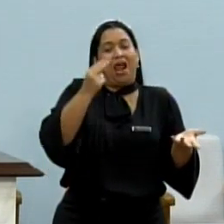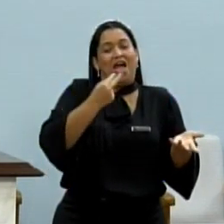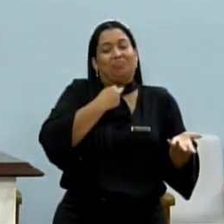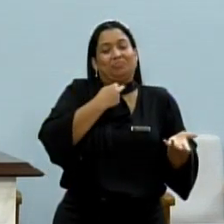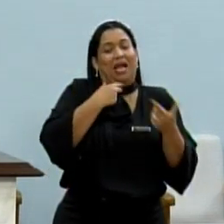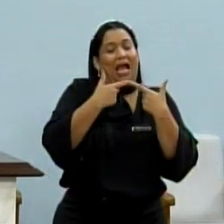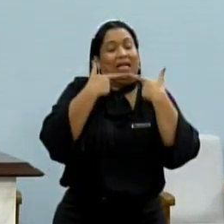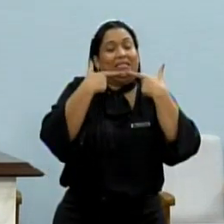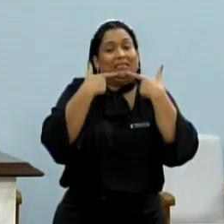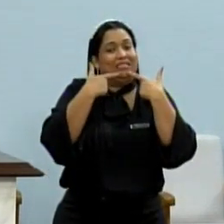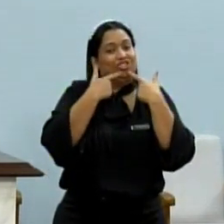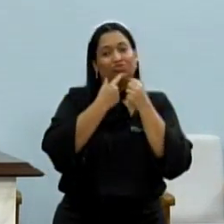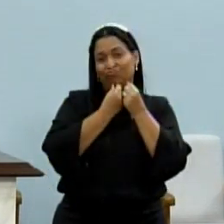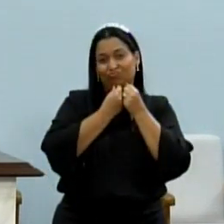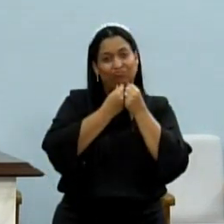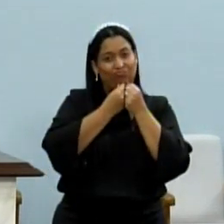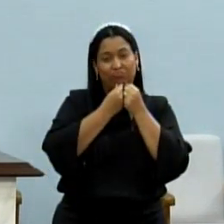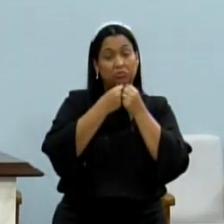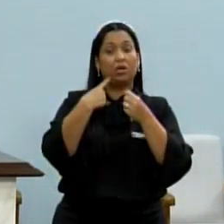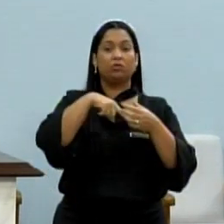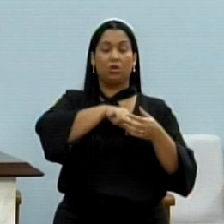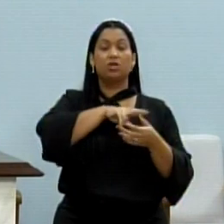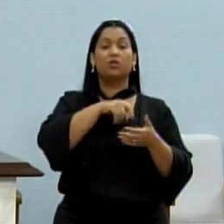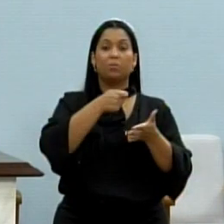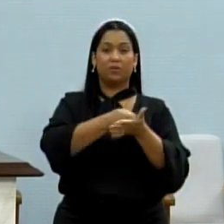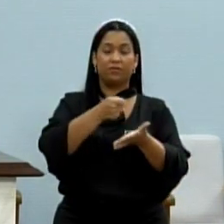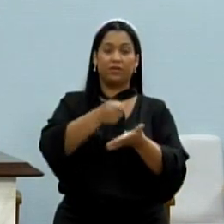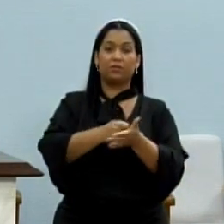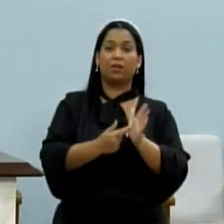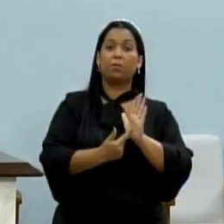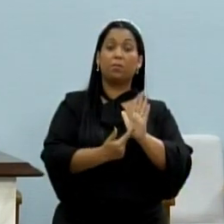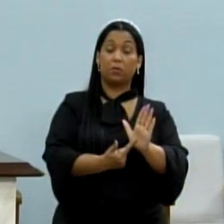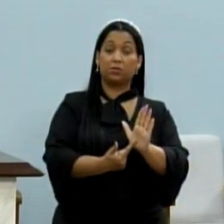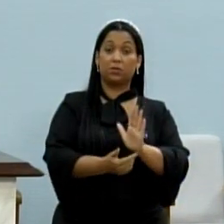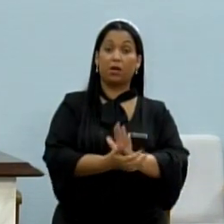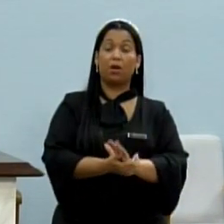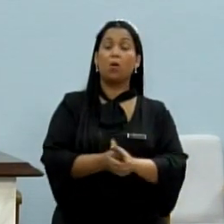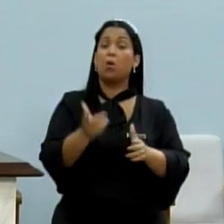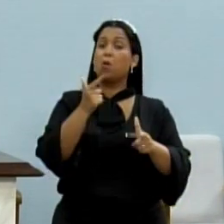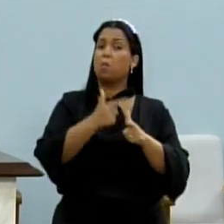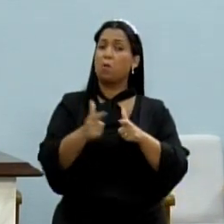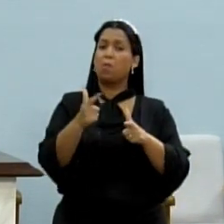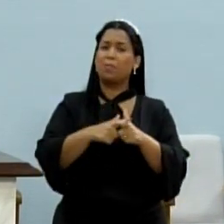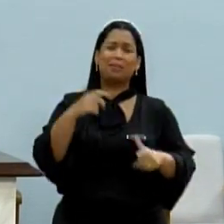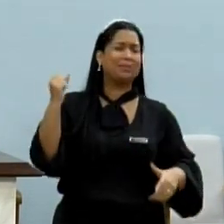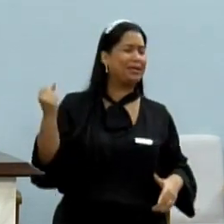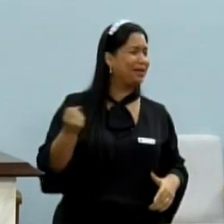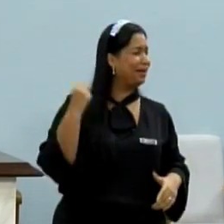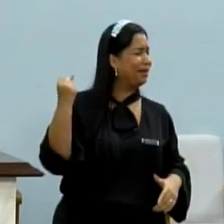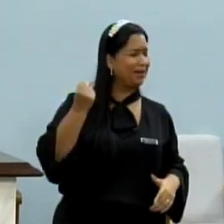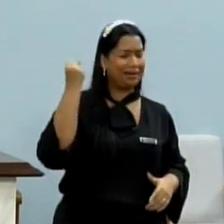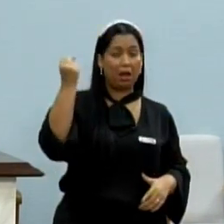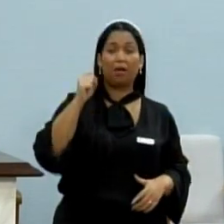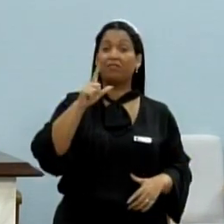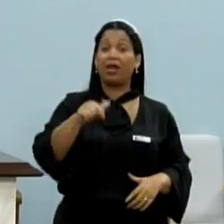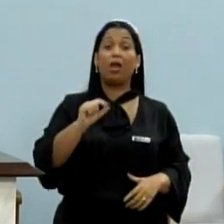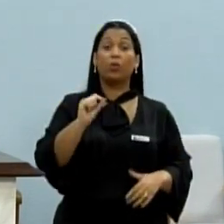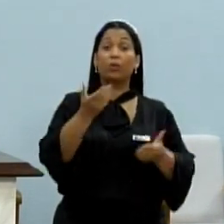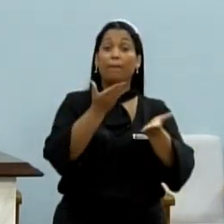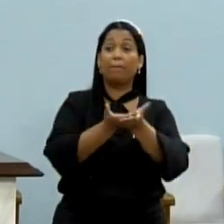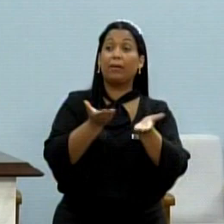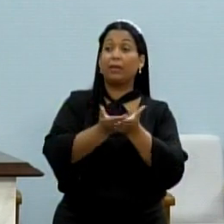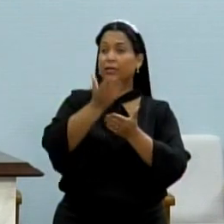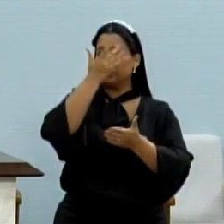permite sorrir. Nós vamos enfrentar, nesta tarde, um problema muito grave, que é a perda